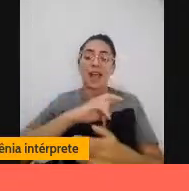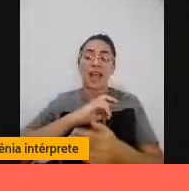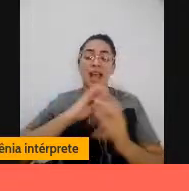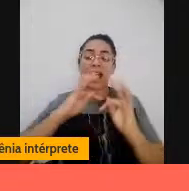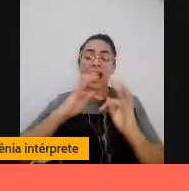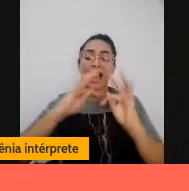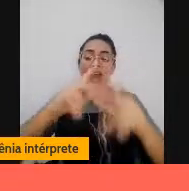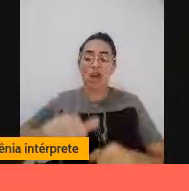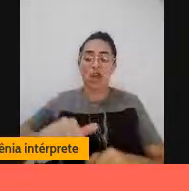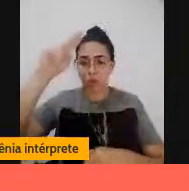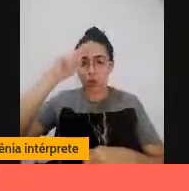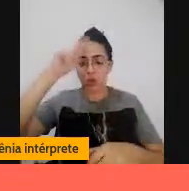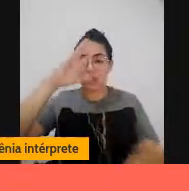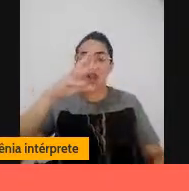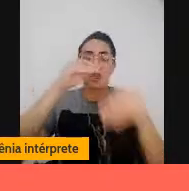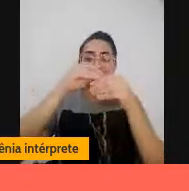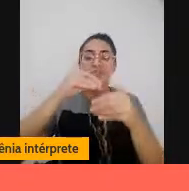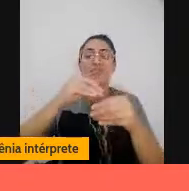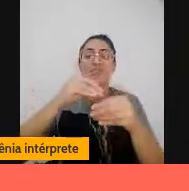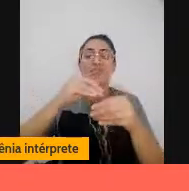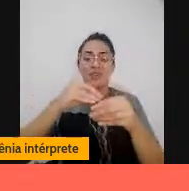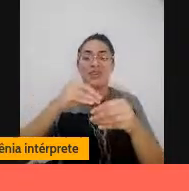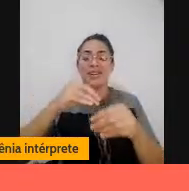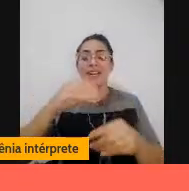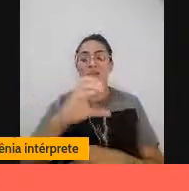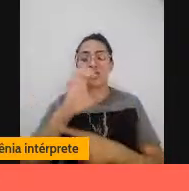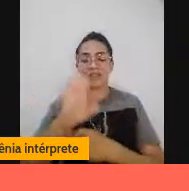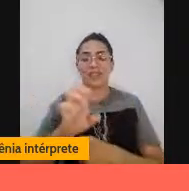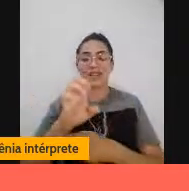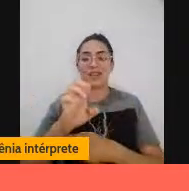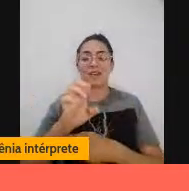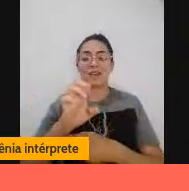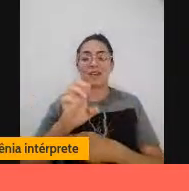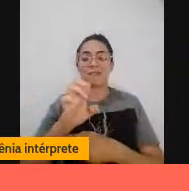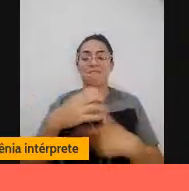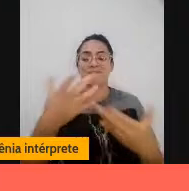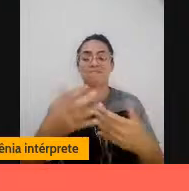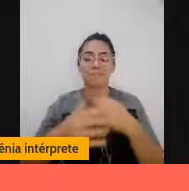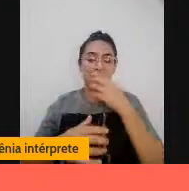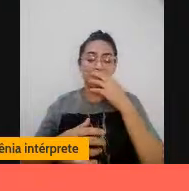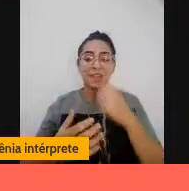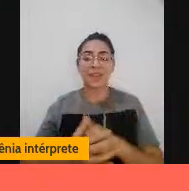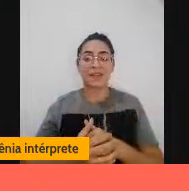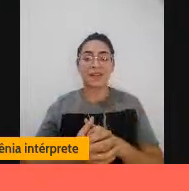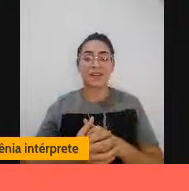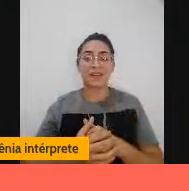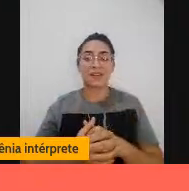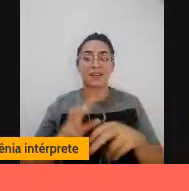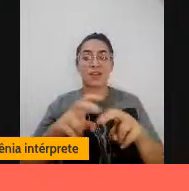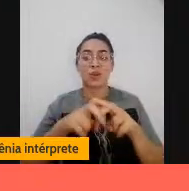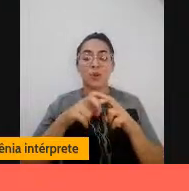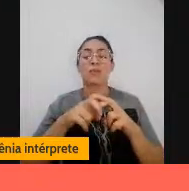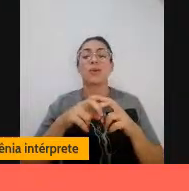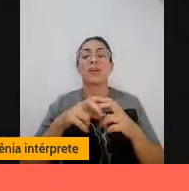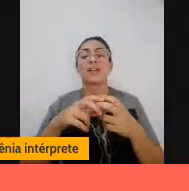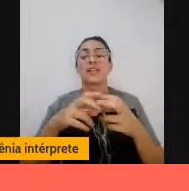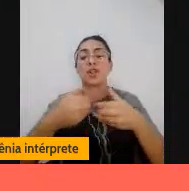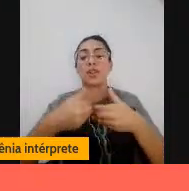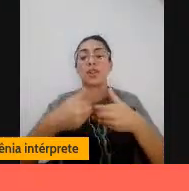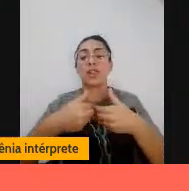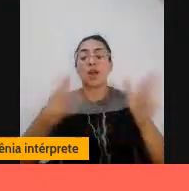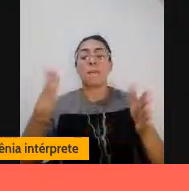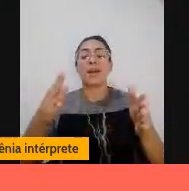de educação, aqueles que a sua própria história se confunde com o próprio centro de educação. Não é à toa que a nossa abertura e o nosso